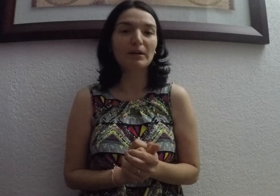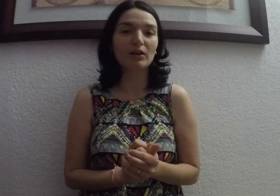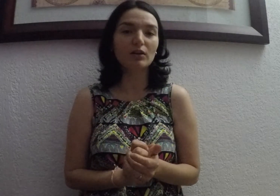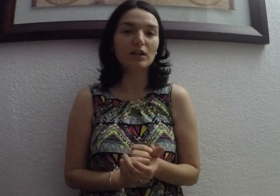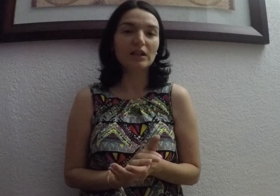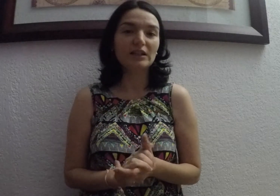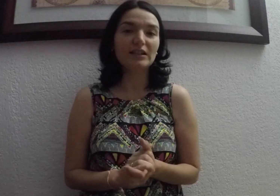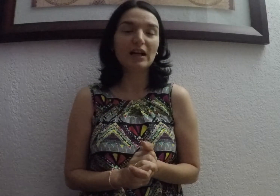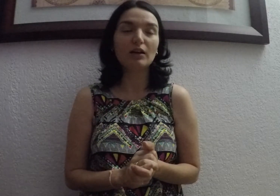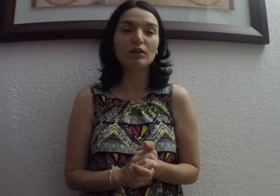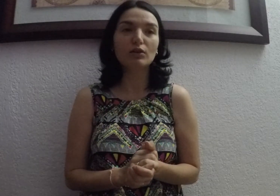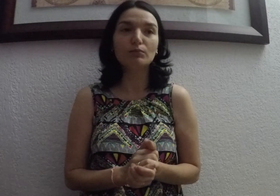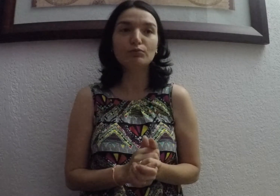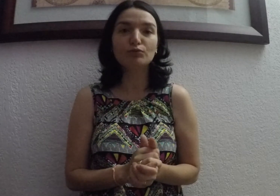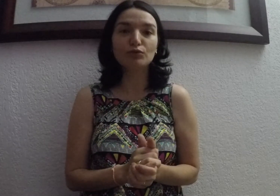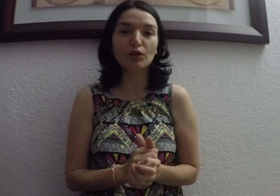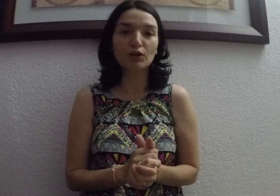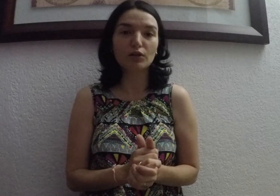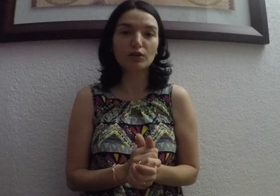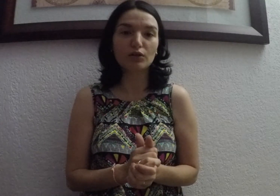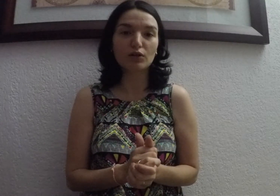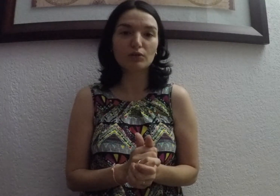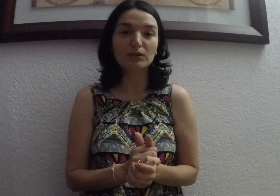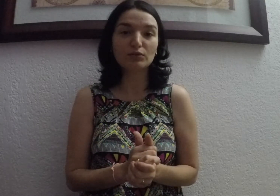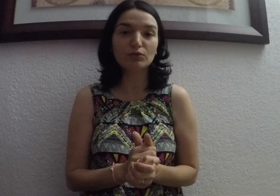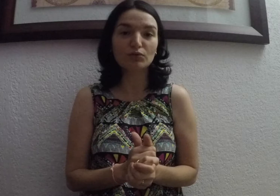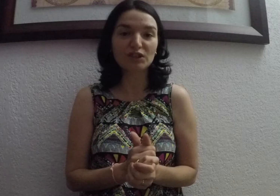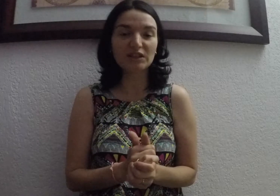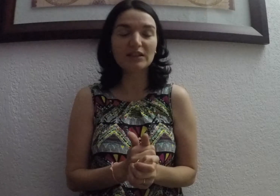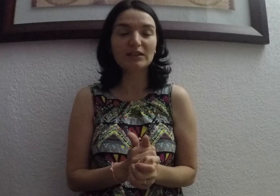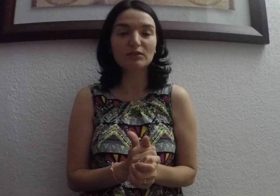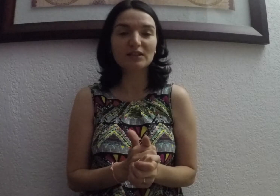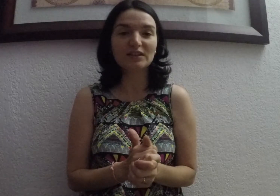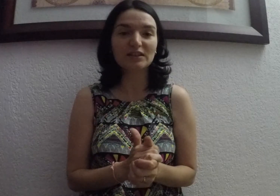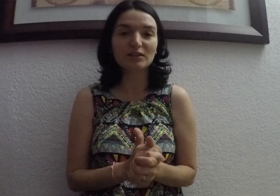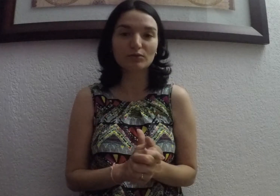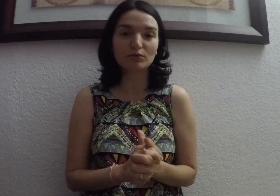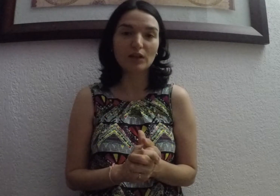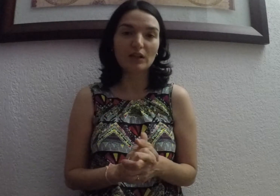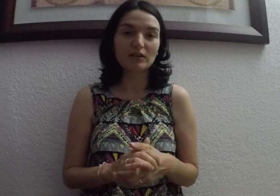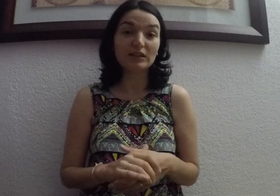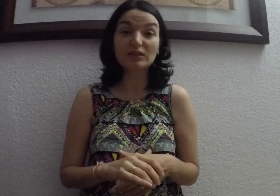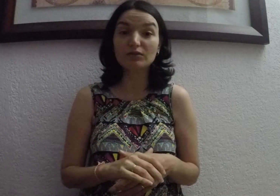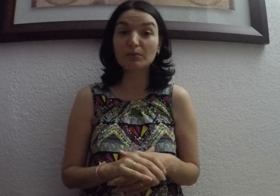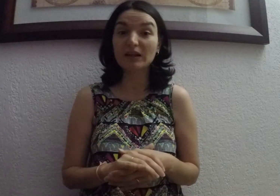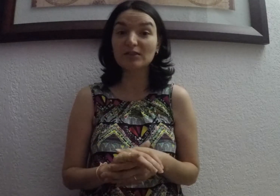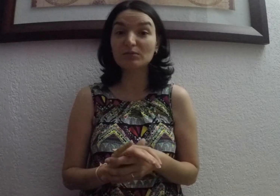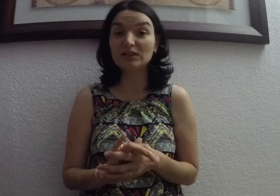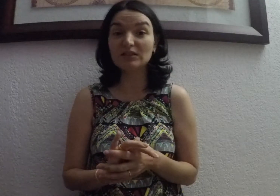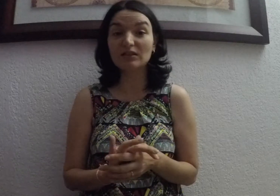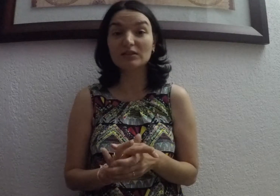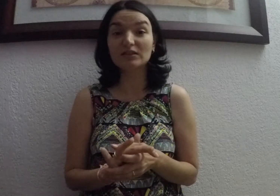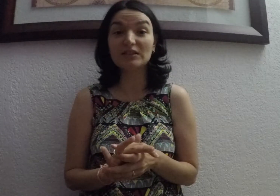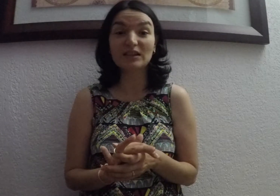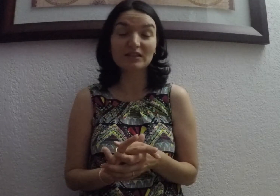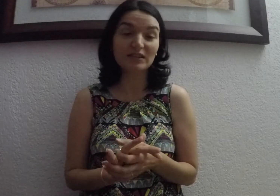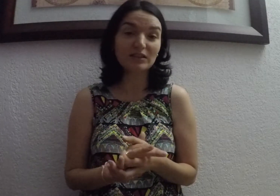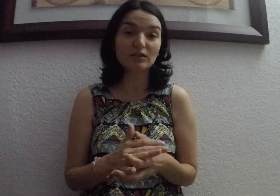parole. Il y a plusieurs méthodologies et on va dire que les enfants par exemple dyslexiques